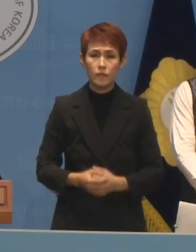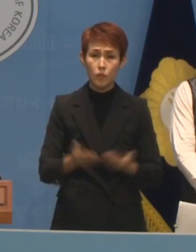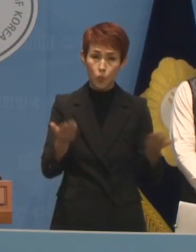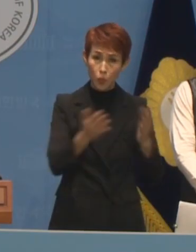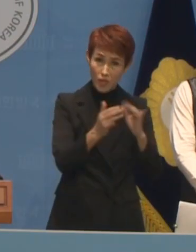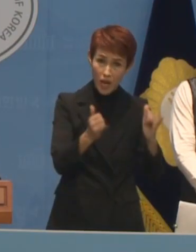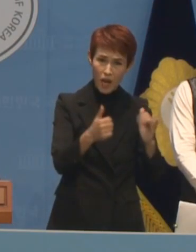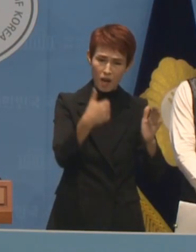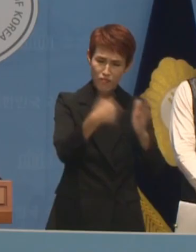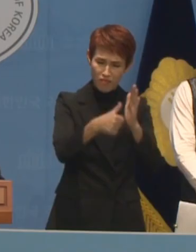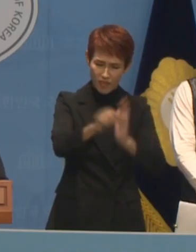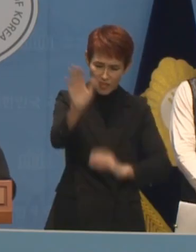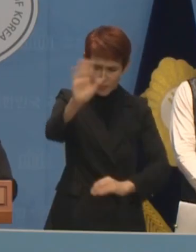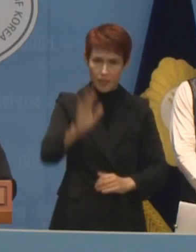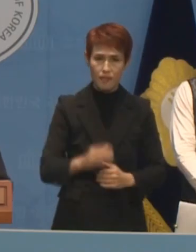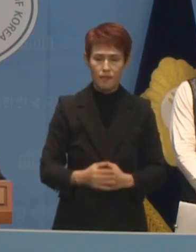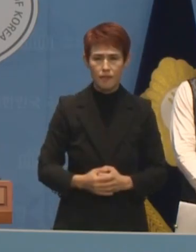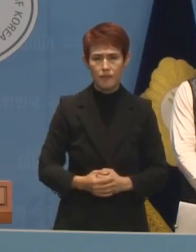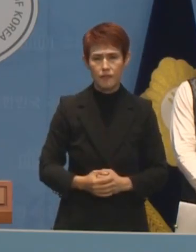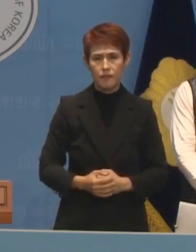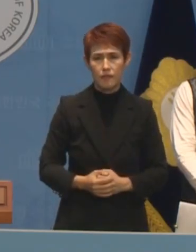노동자는 도구가 아닙니다.